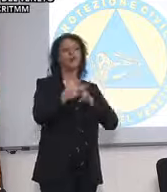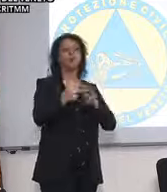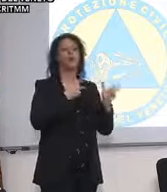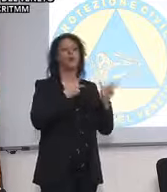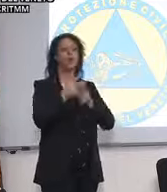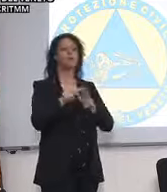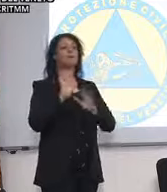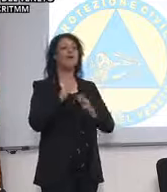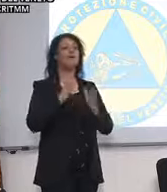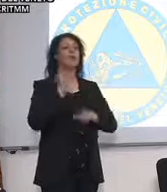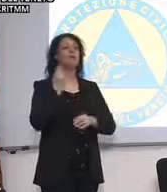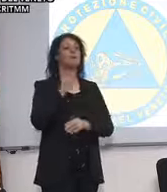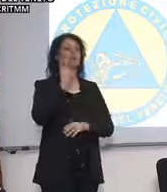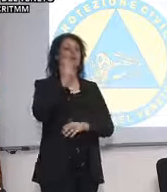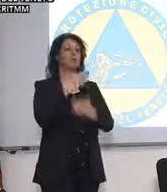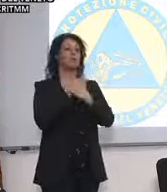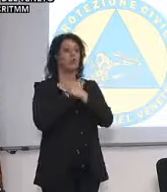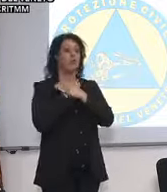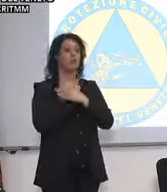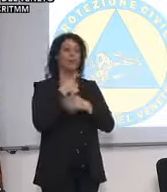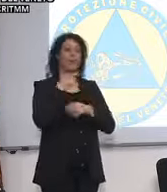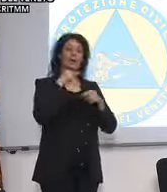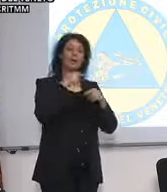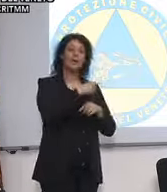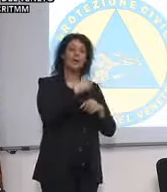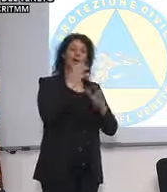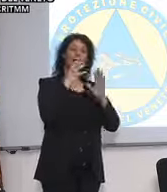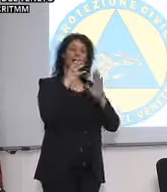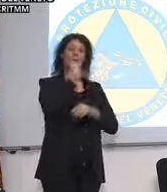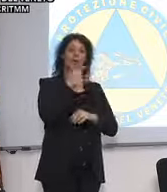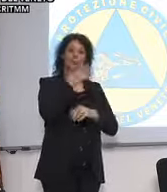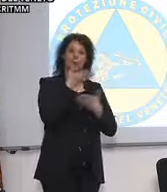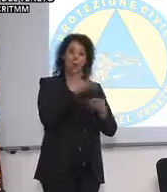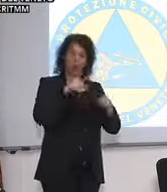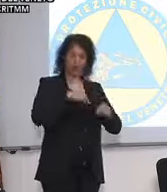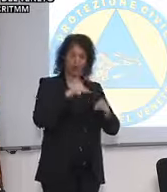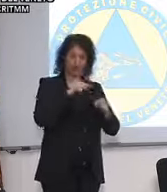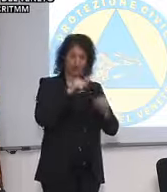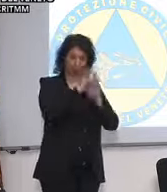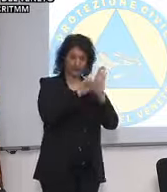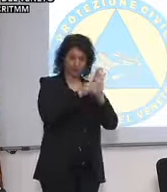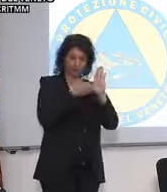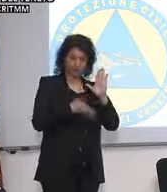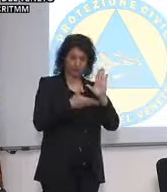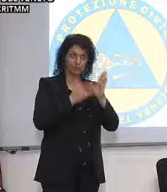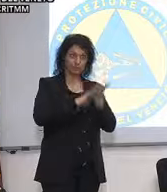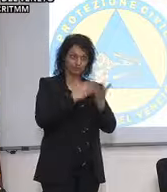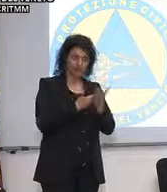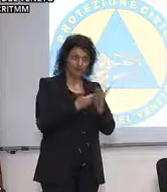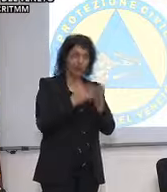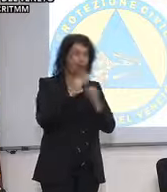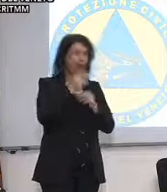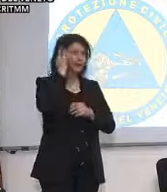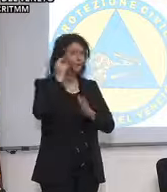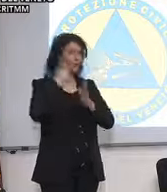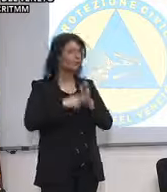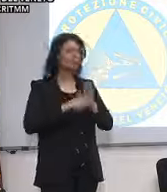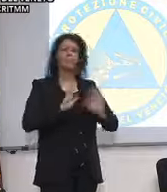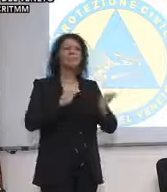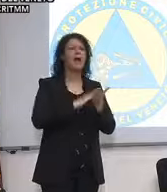maggio, l'ordinanza della regione è valida o si rischia che qualche carabiniere faccia la multa proprio perché la legge statale per noi è valida? Non è